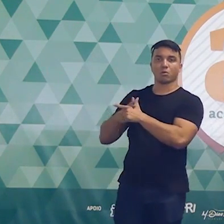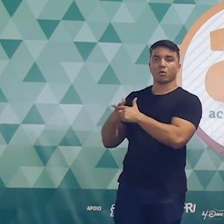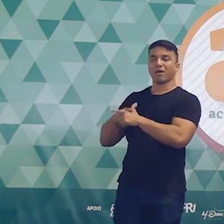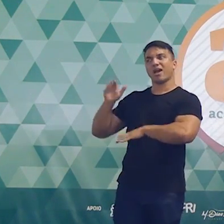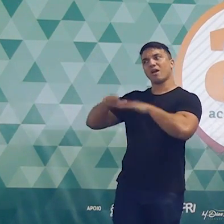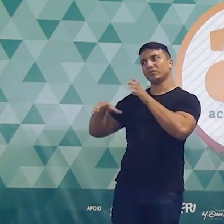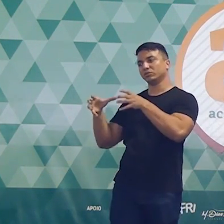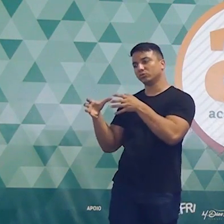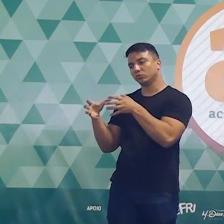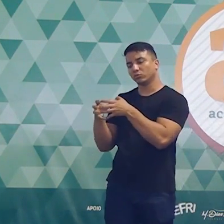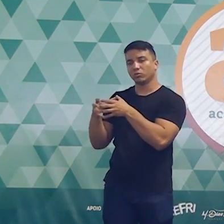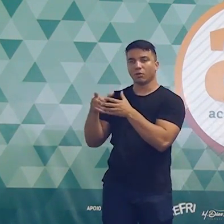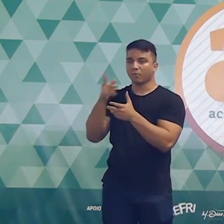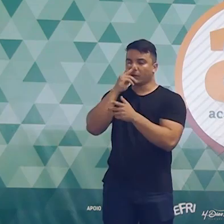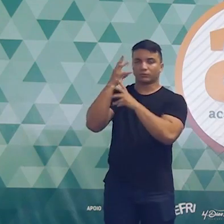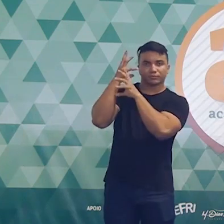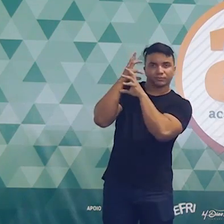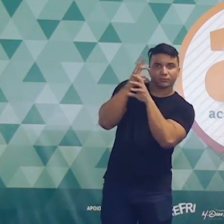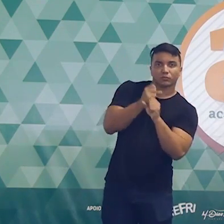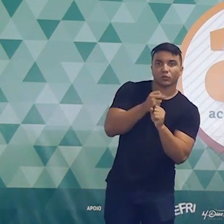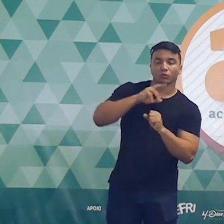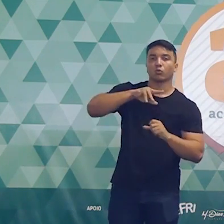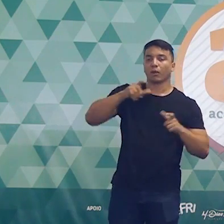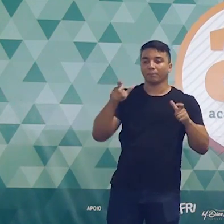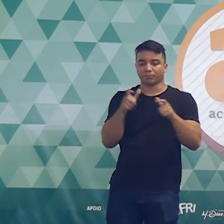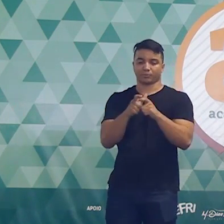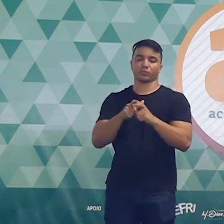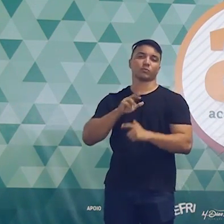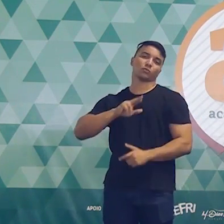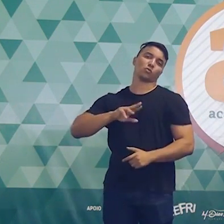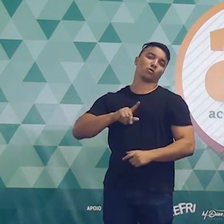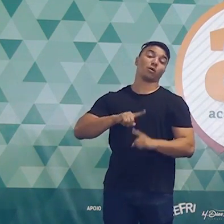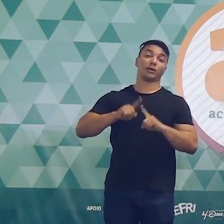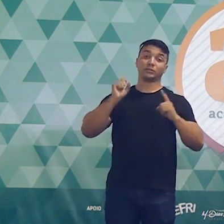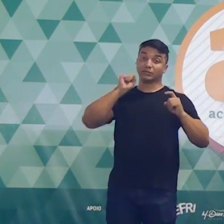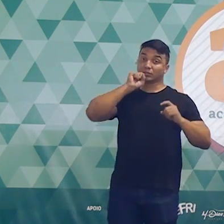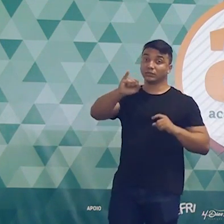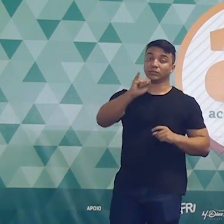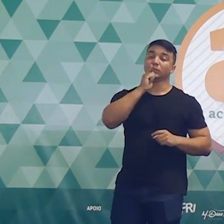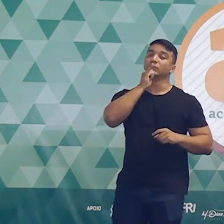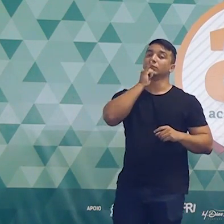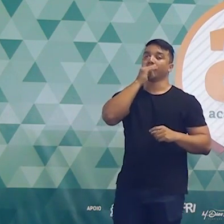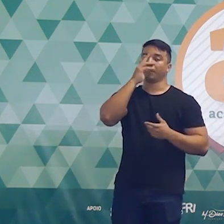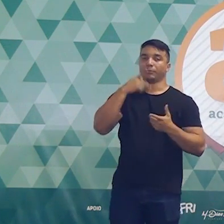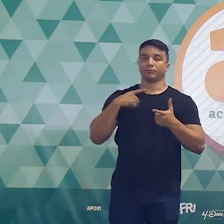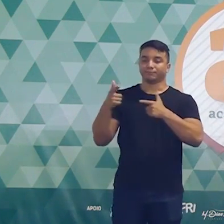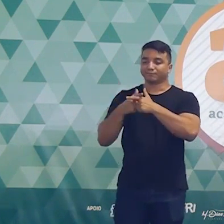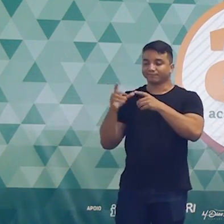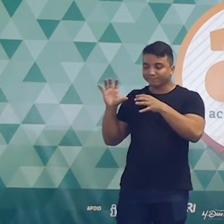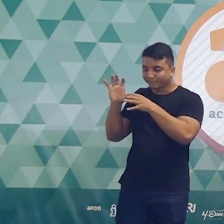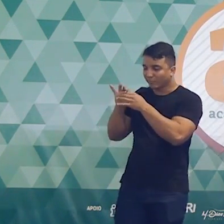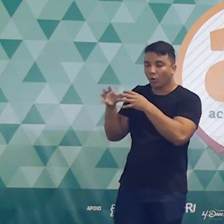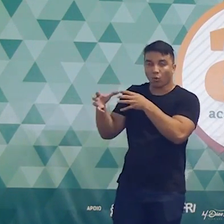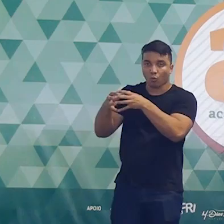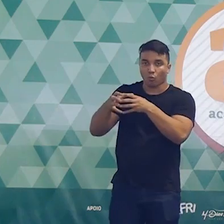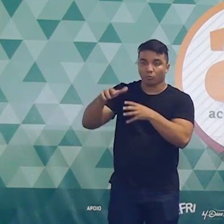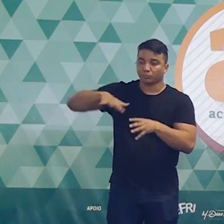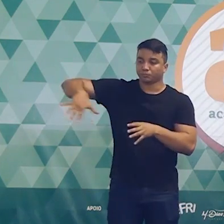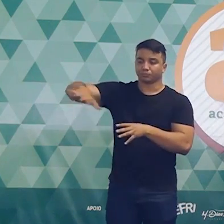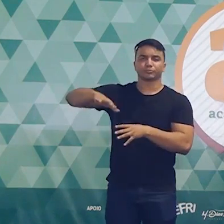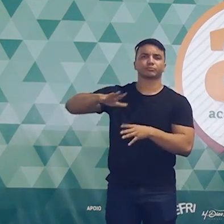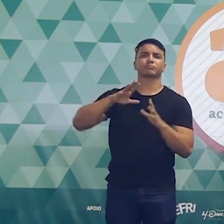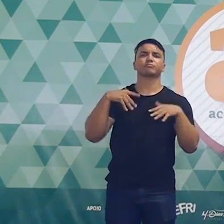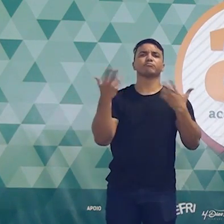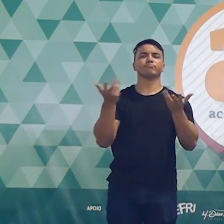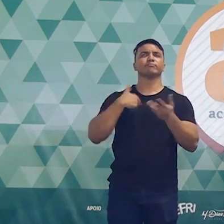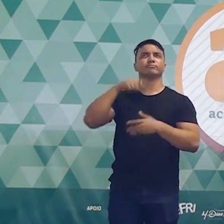sempre os grupos historicamente prejudicados são tão minoritários assim, mas se cair um tema envolvendo algum desses grupos, qual o